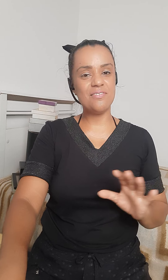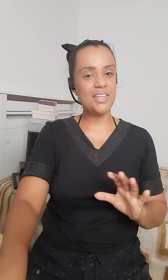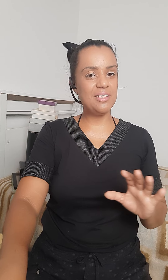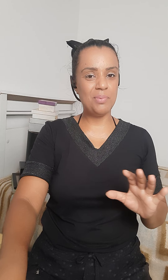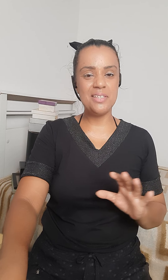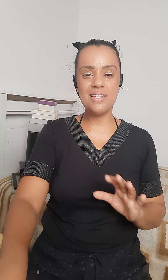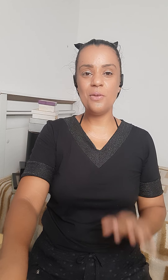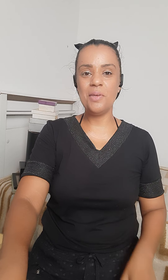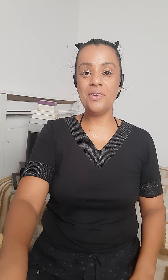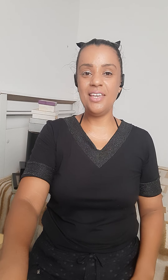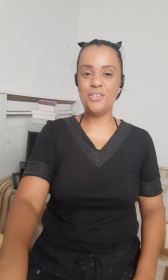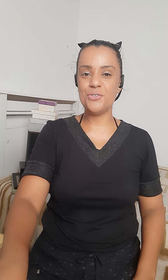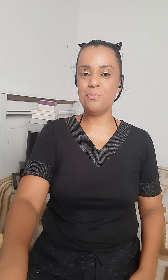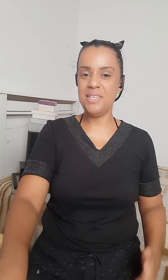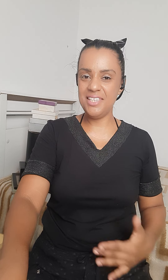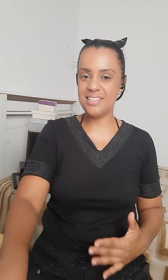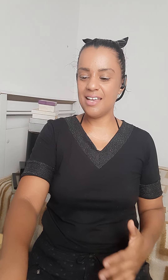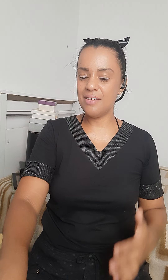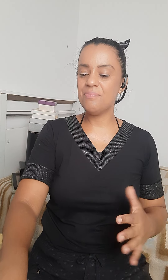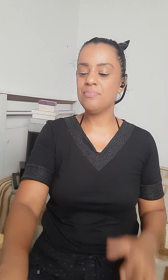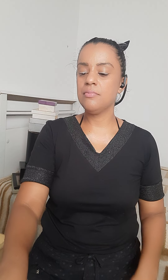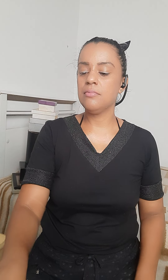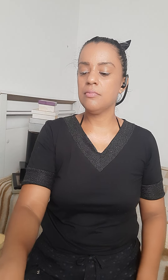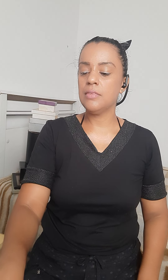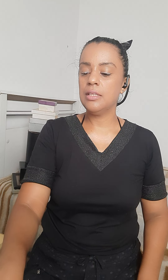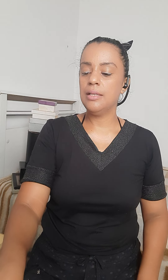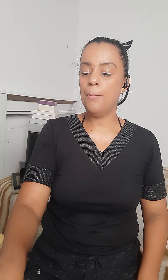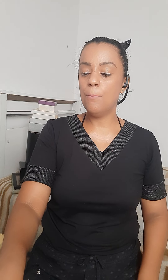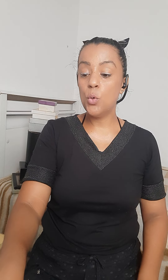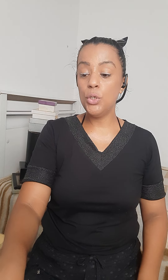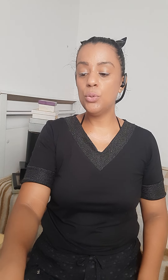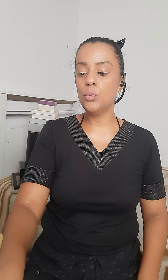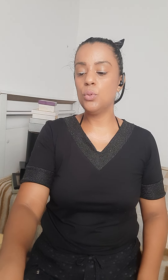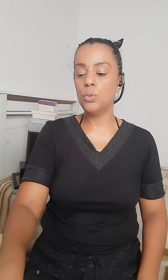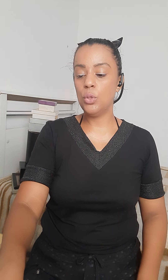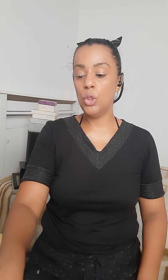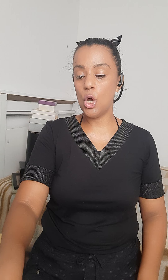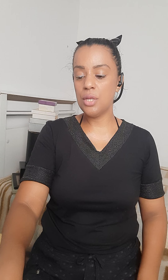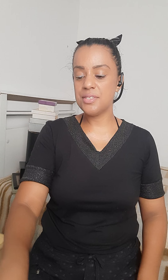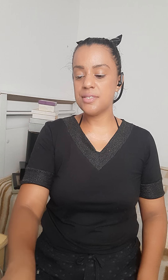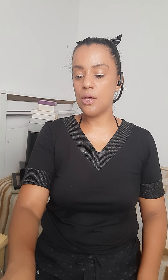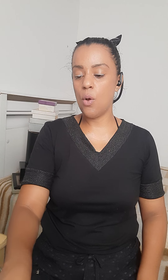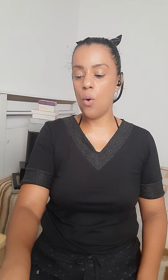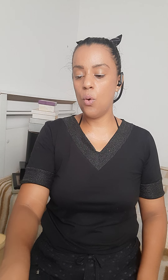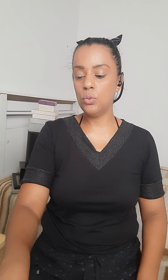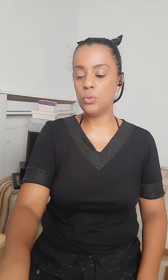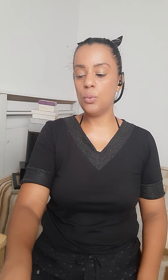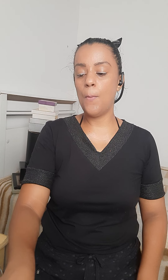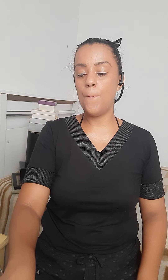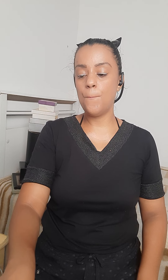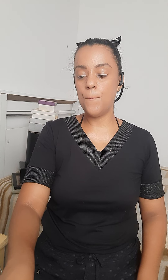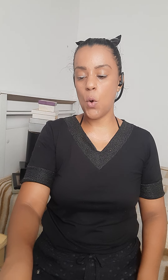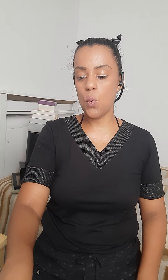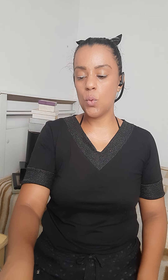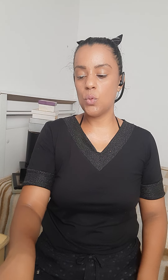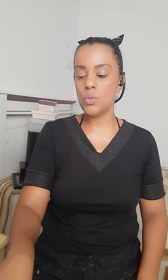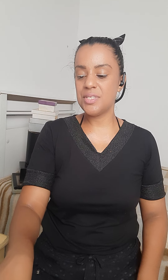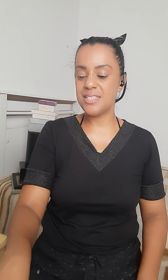até parecendo meio que índio, mim, tá? Muito, nós, outro, pouco,